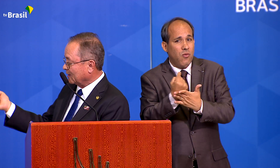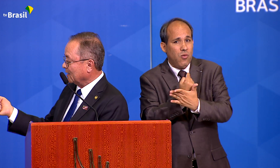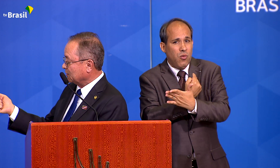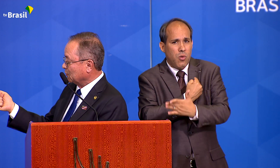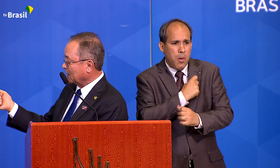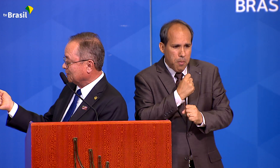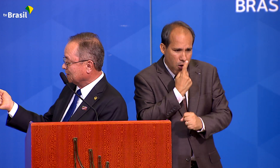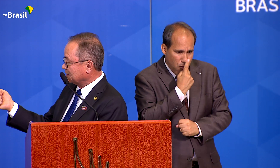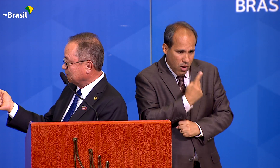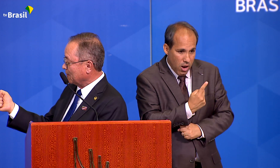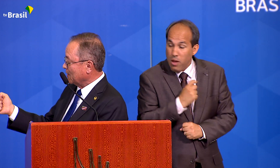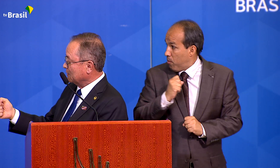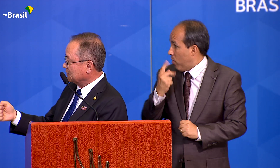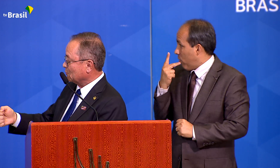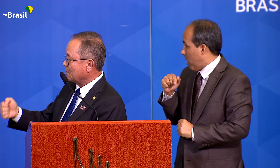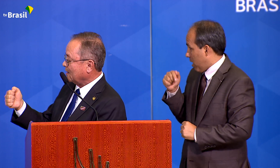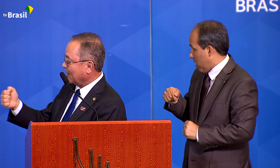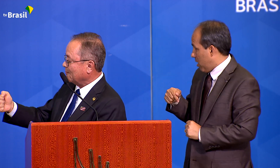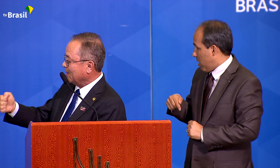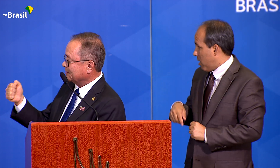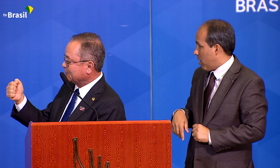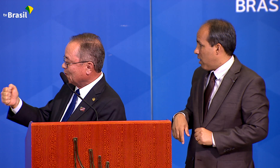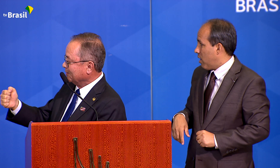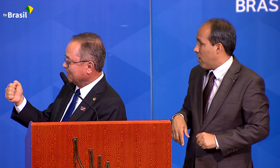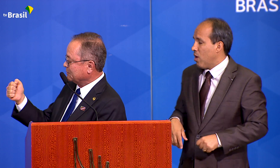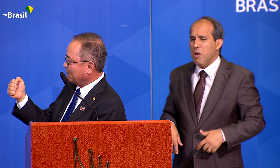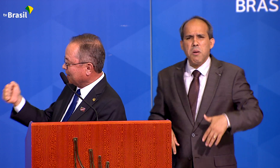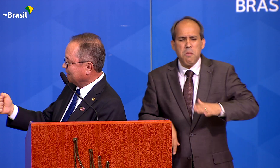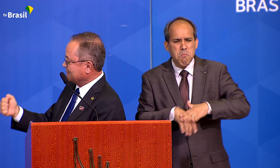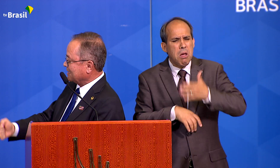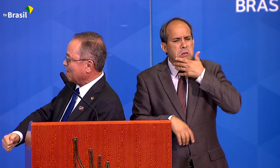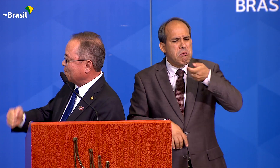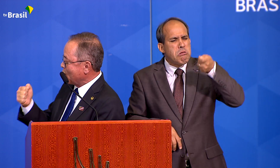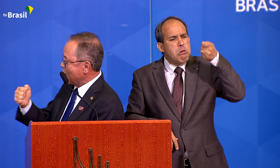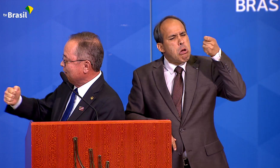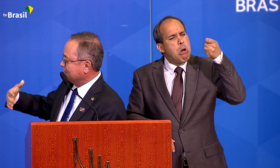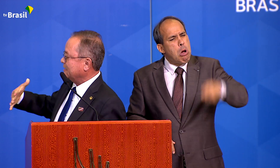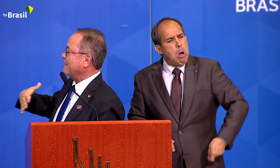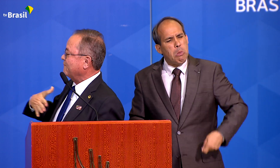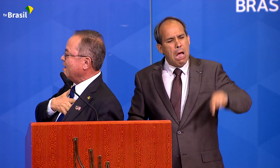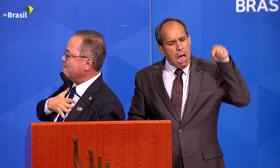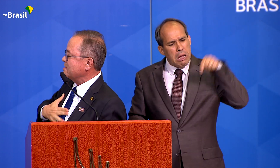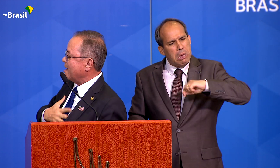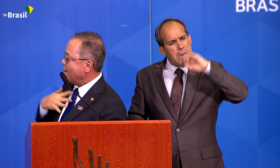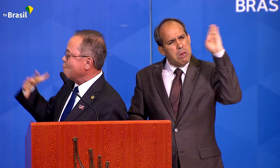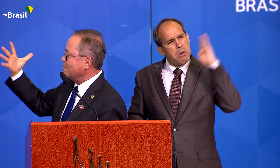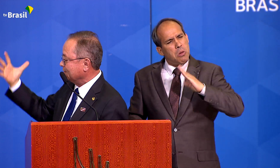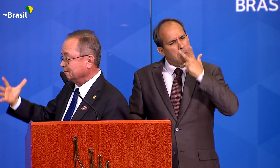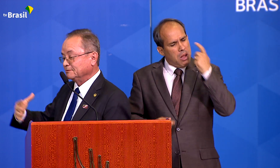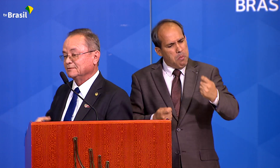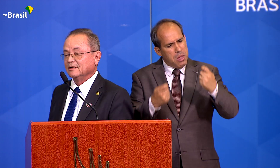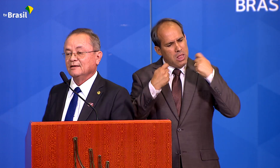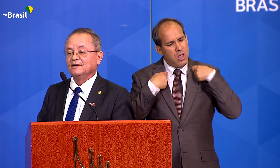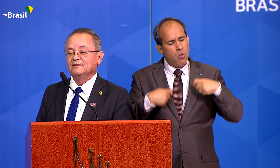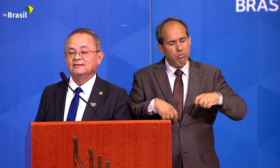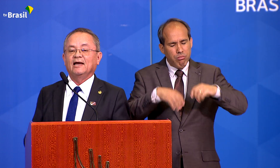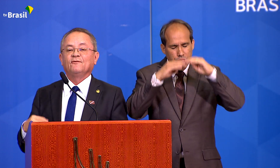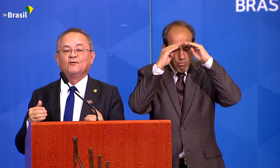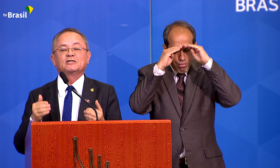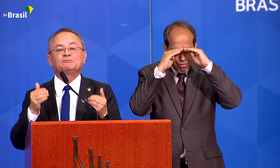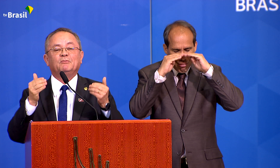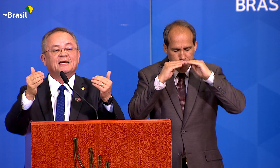posso falar que o que ela disse seu cara mais homem desse país acabou de lavar minha alma